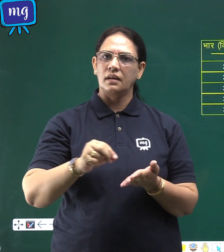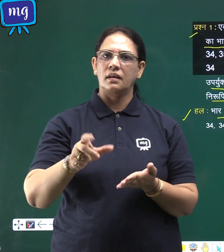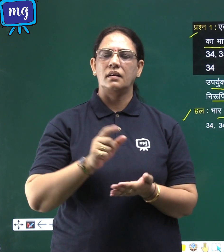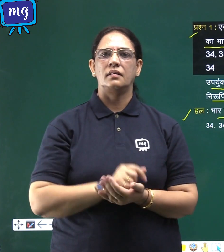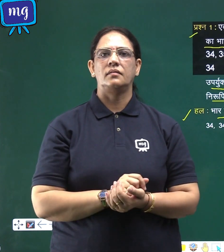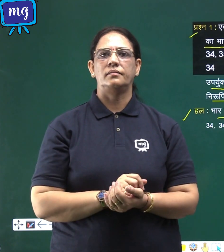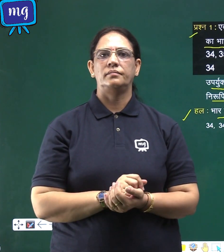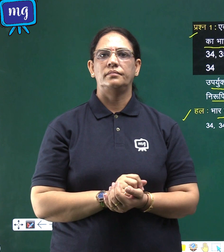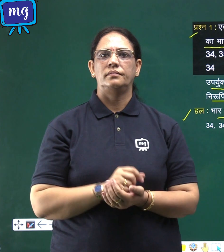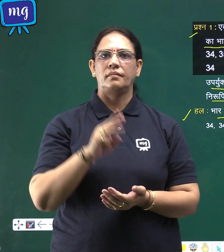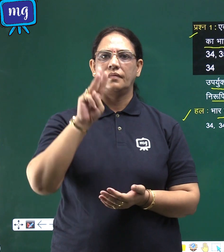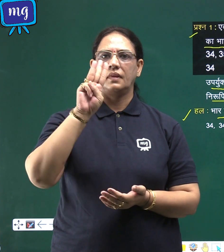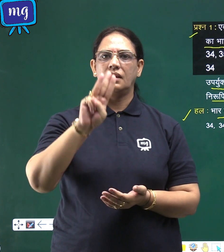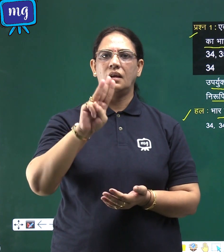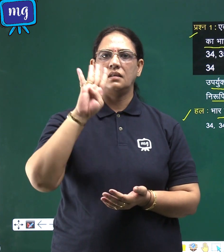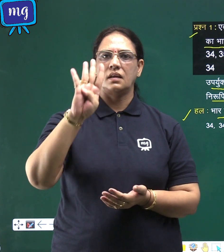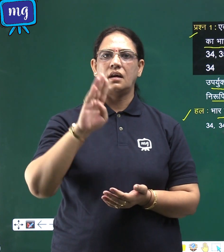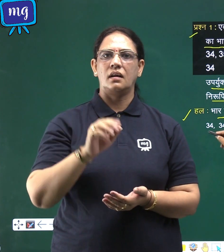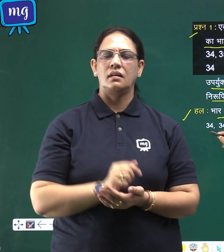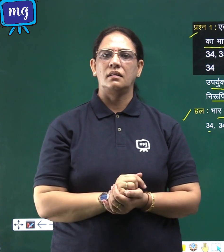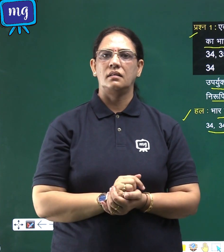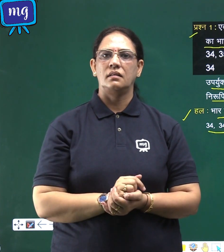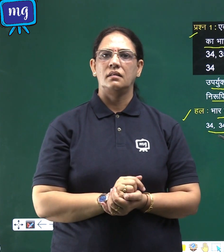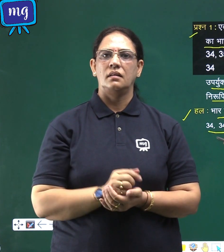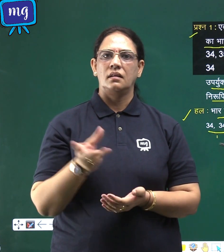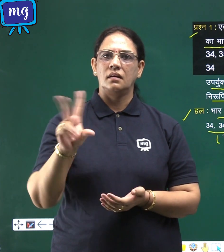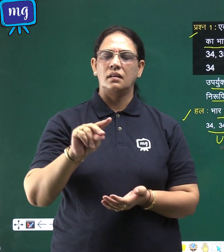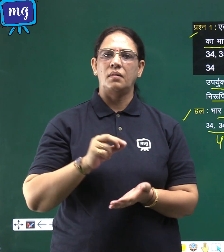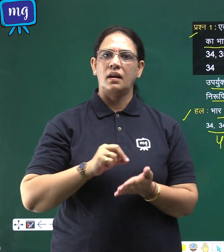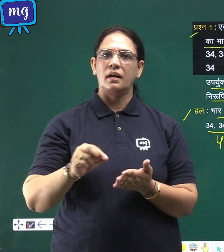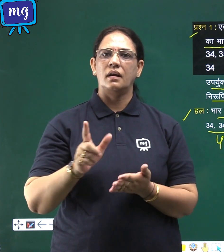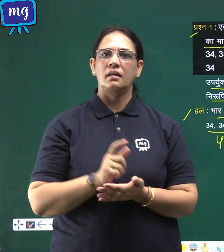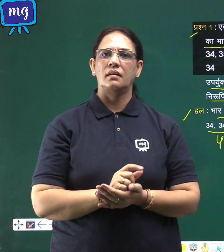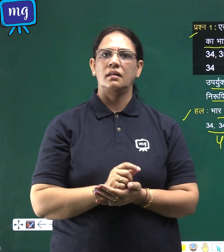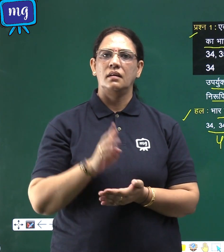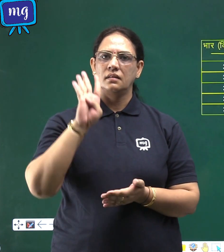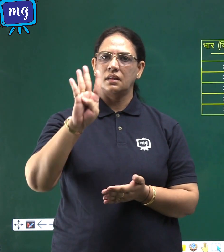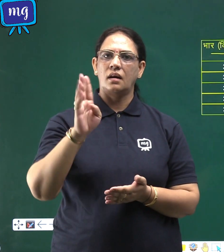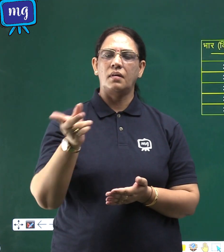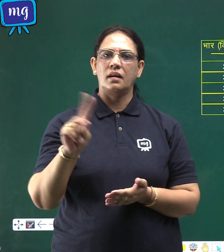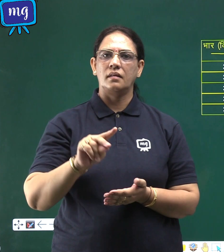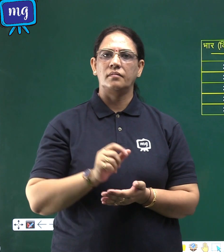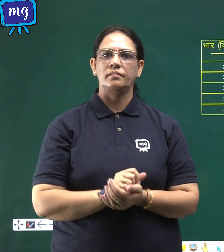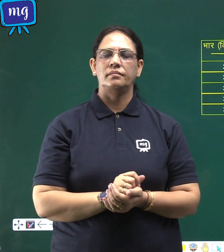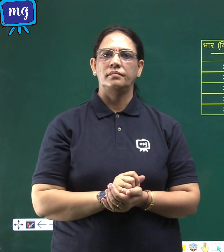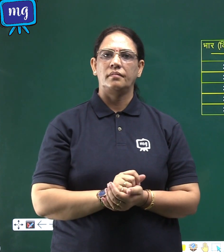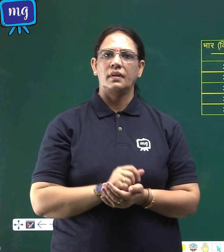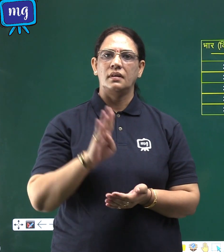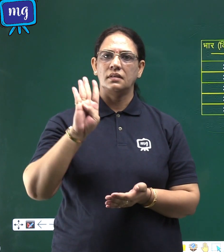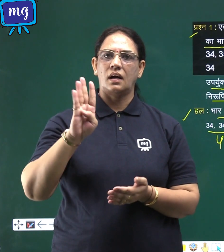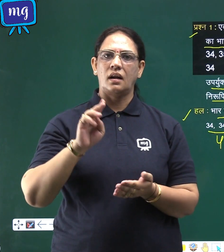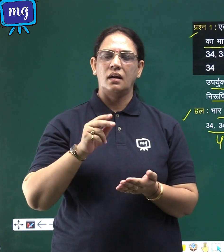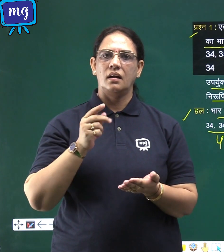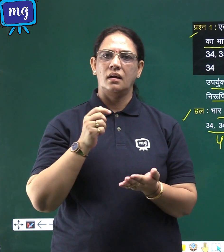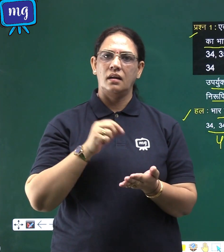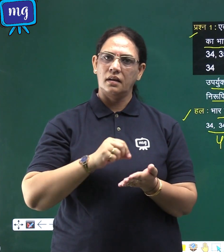37 कितनी बार है चार बार चार लिख देंगे